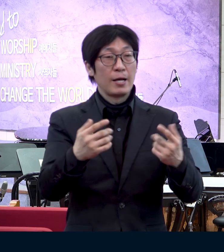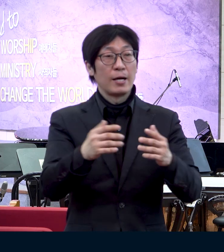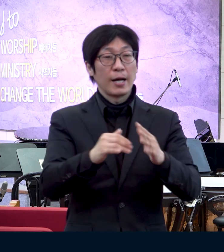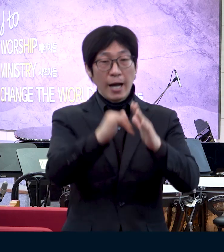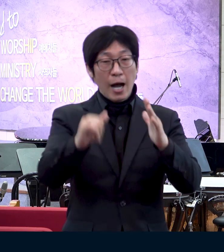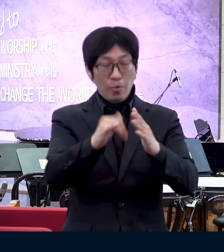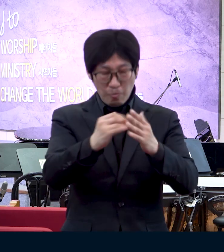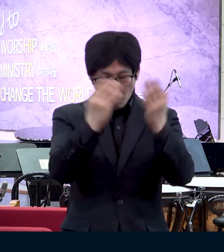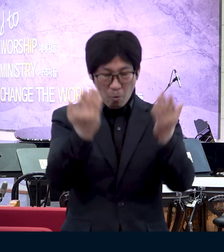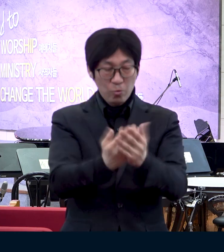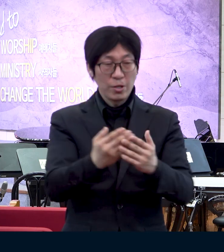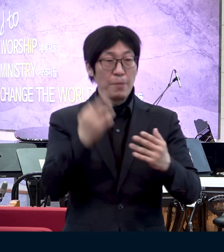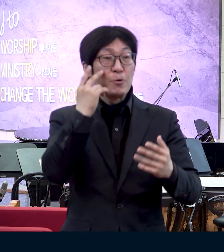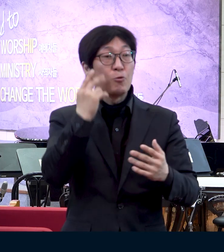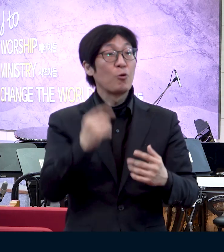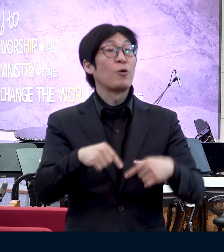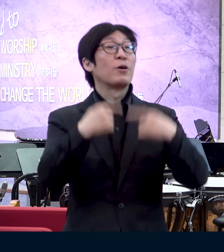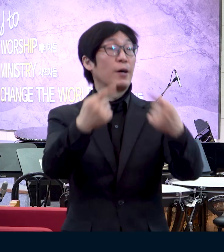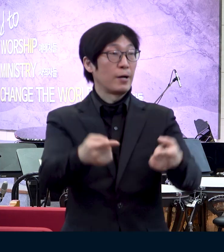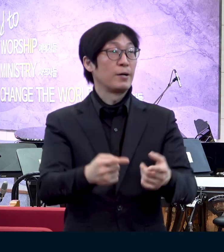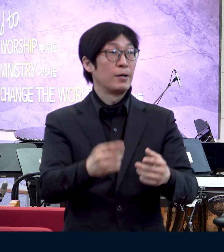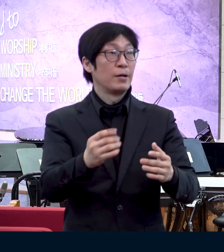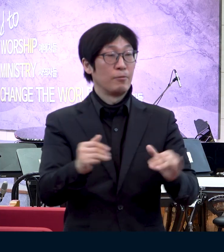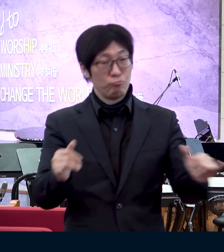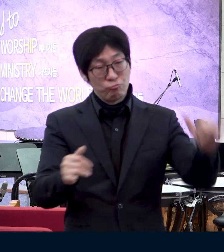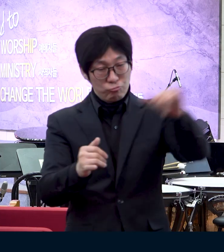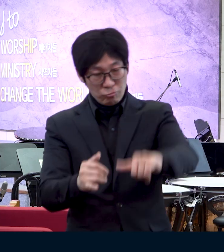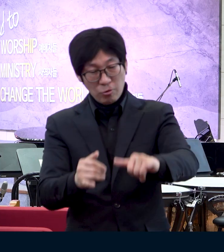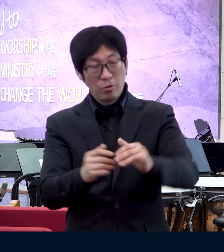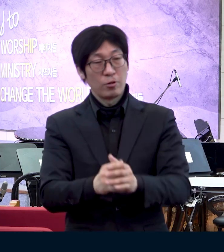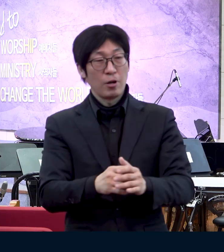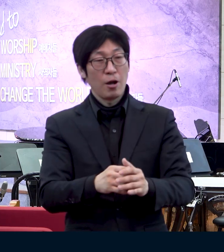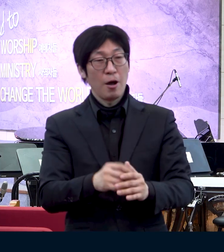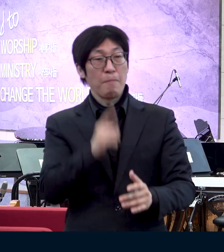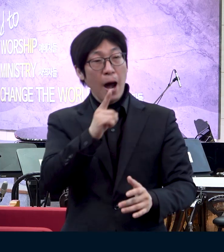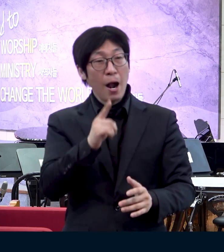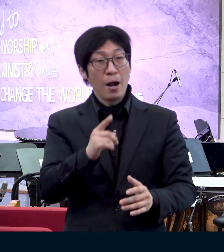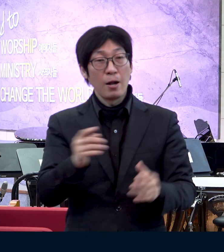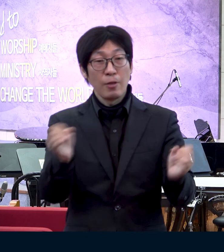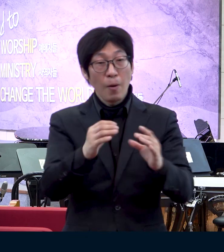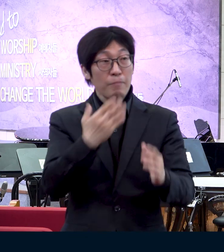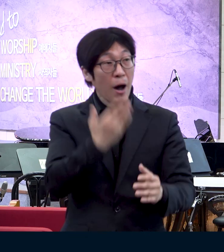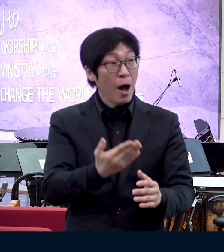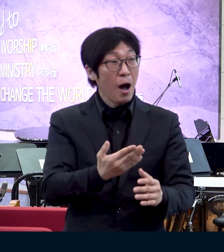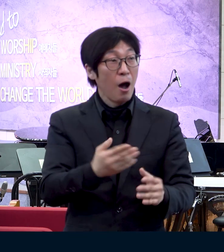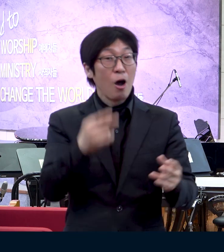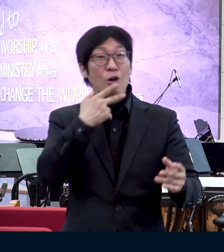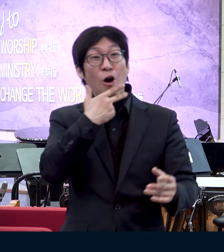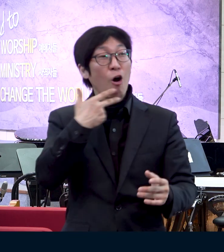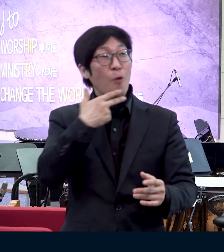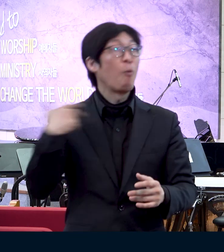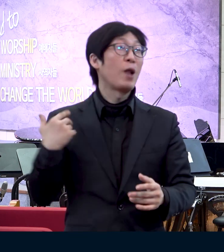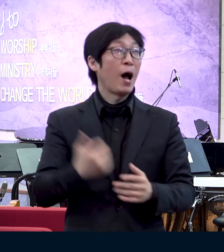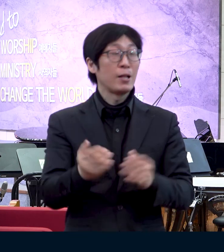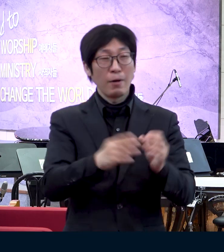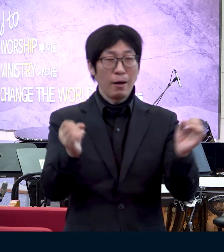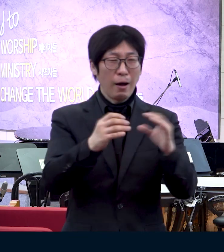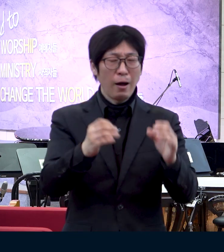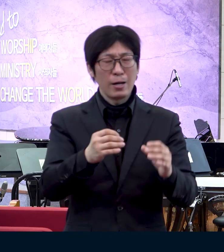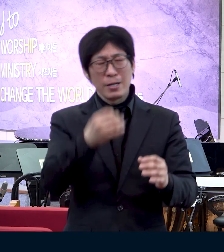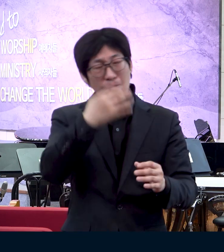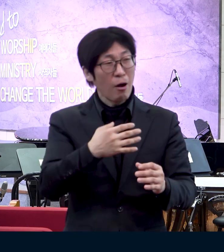자녀는 얼마나 힘들어요. 더구나 중학교 때 왔으니까 말도 안 통하고 또 사춘기 때고 그러니까 막 너무